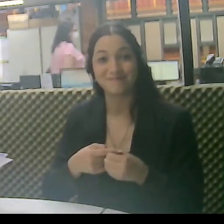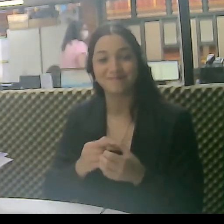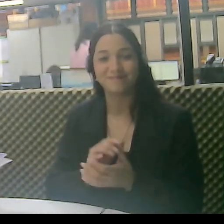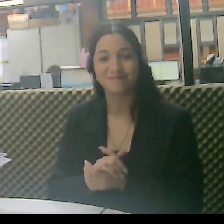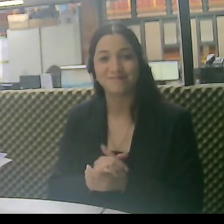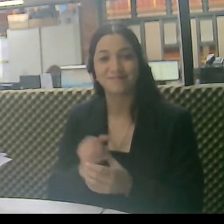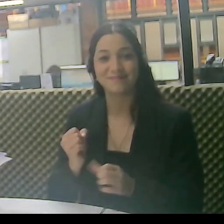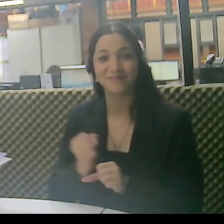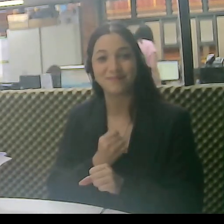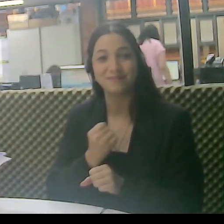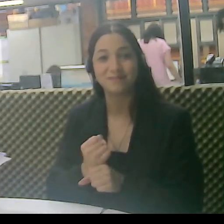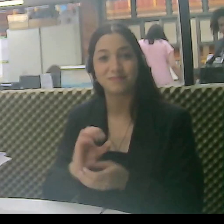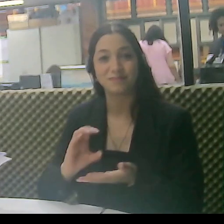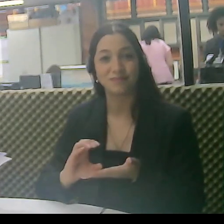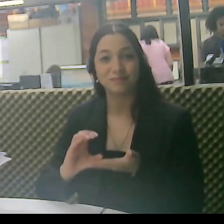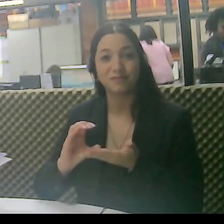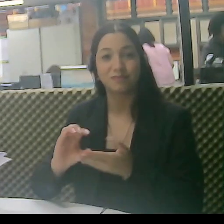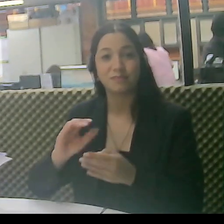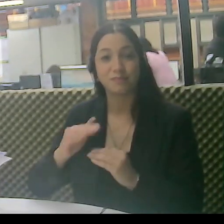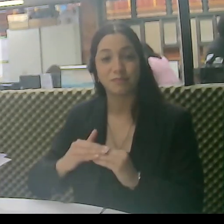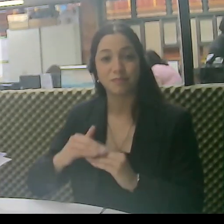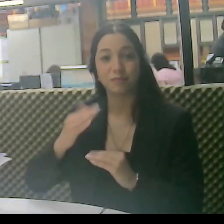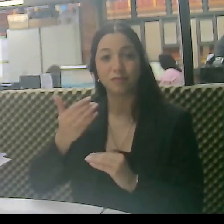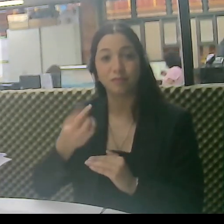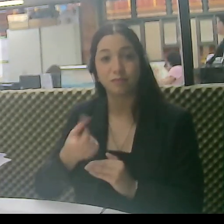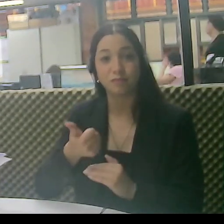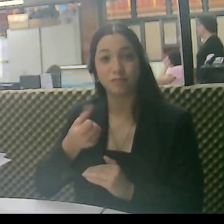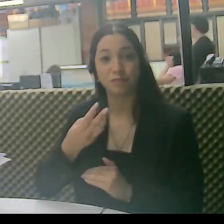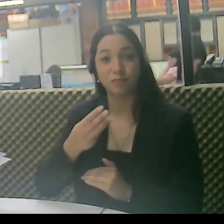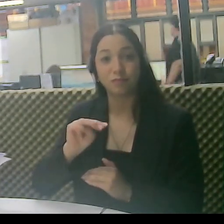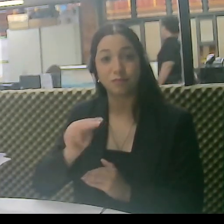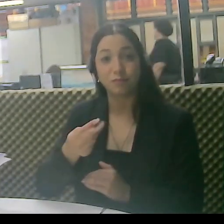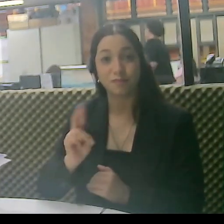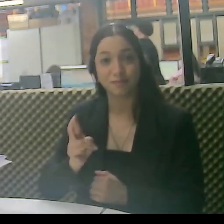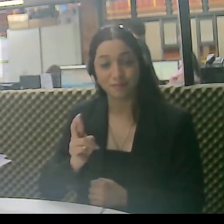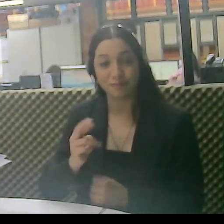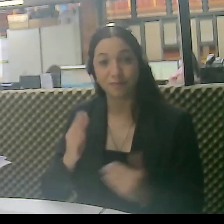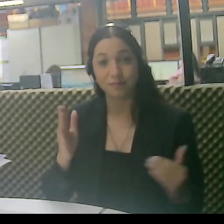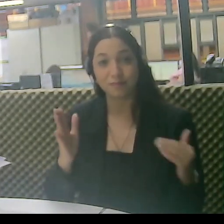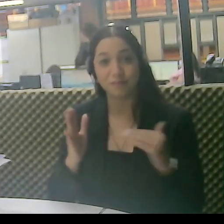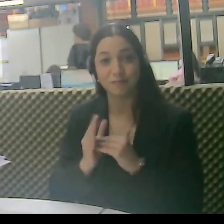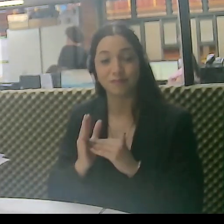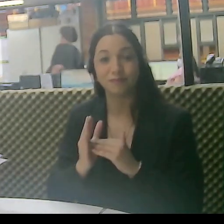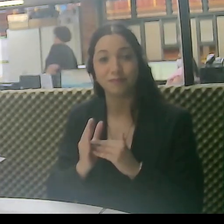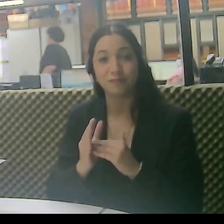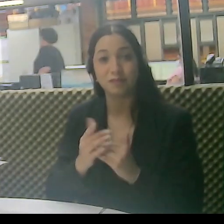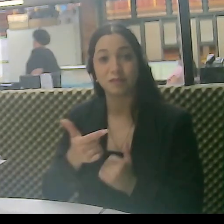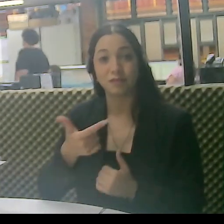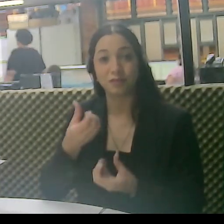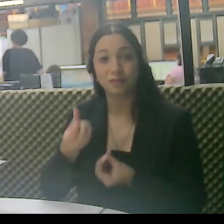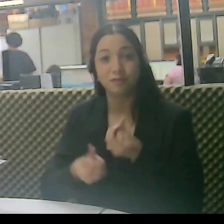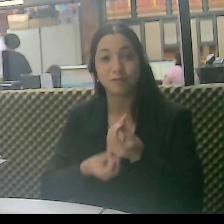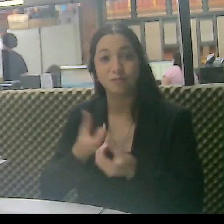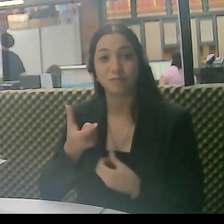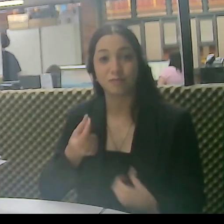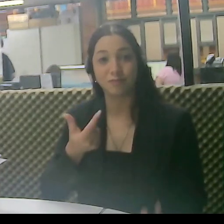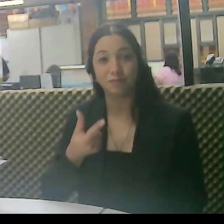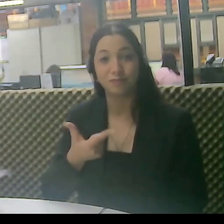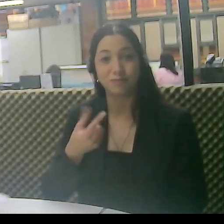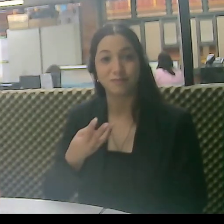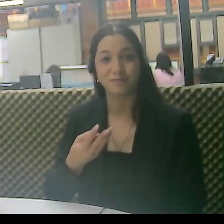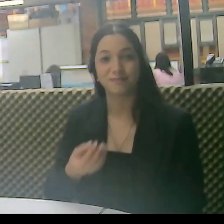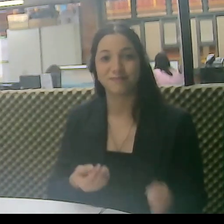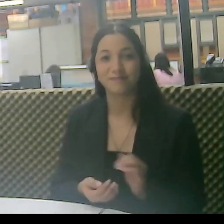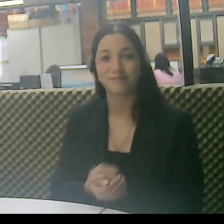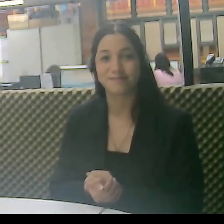A obra tem investimento superior a 13 milhões de reais e o prazo de execução é para o segundo semestre de 2023.